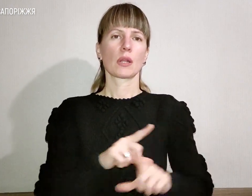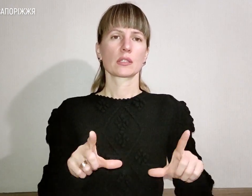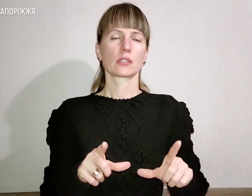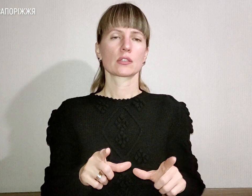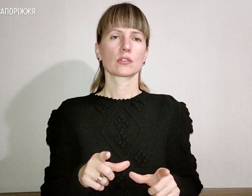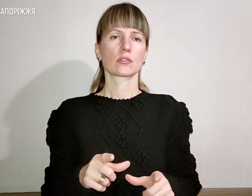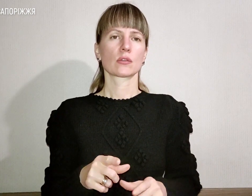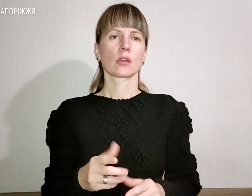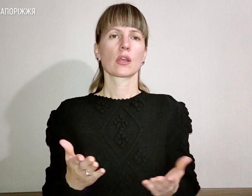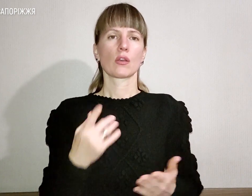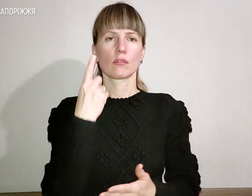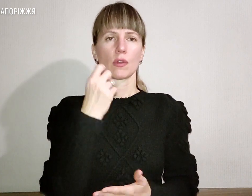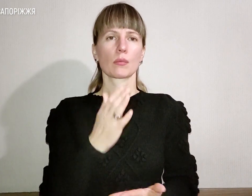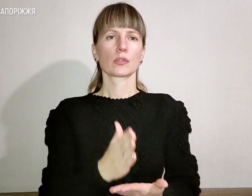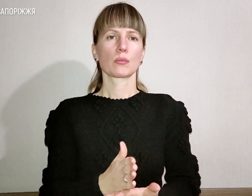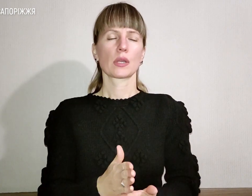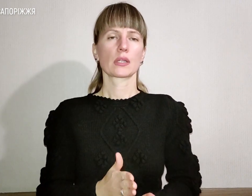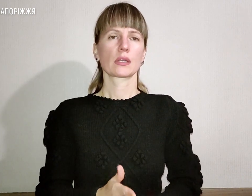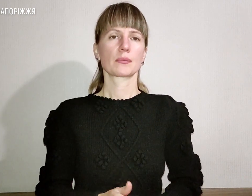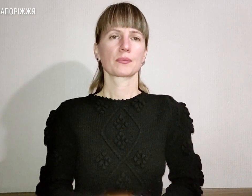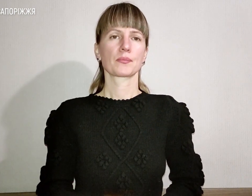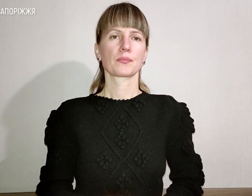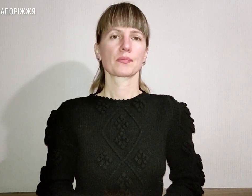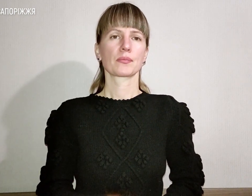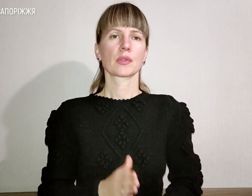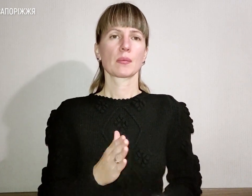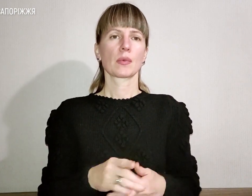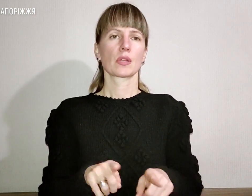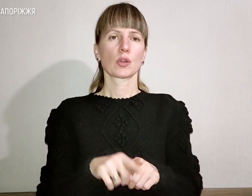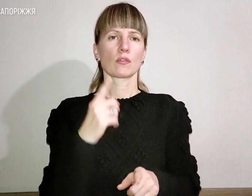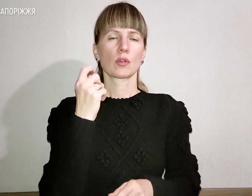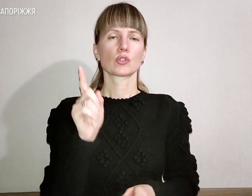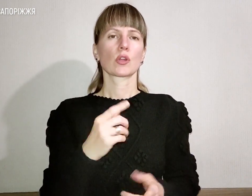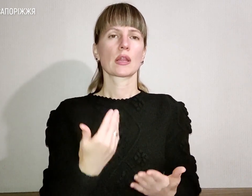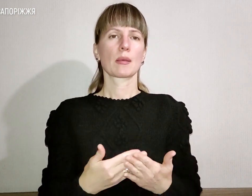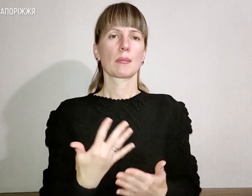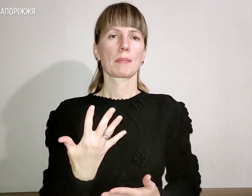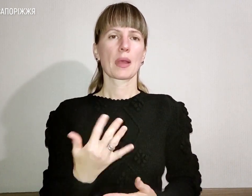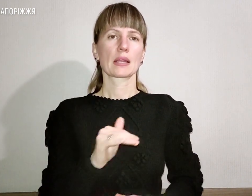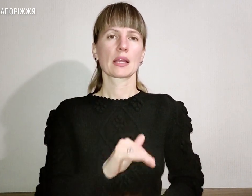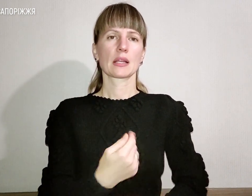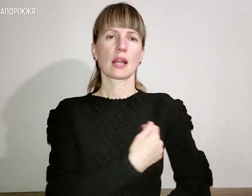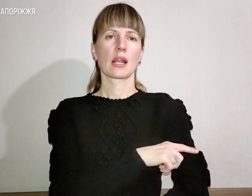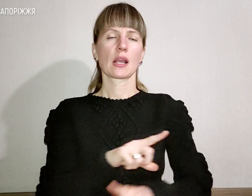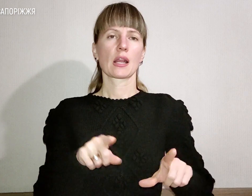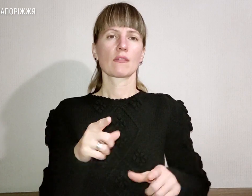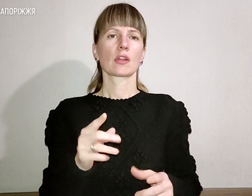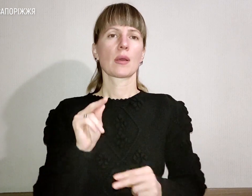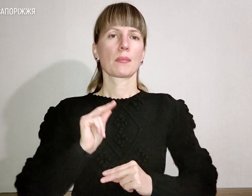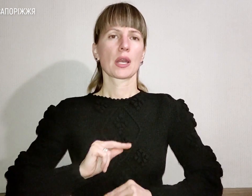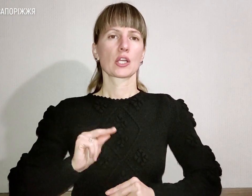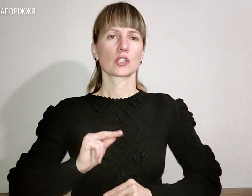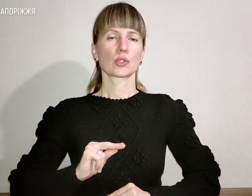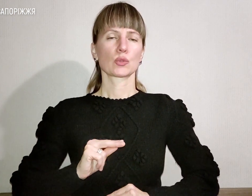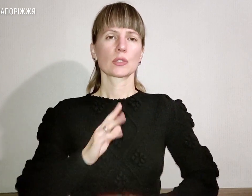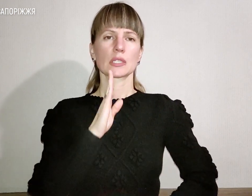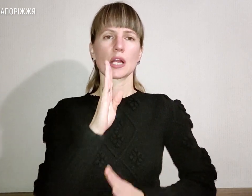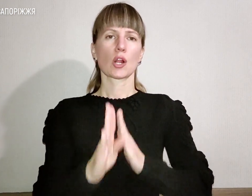яку інформацію маєте? Маю таку інформацію, що, наприклад, 5-та дитяча лікарня, вона працює цілодобово, і